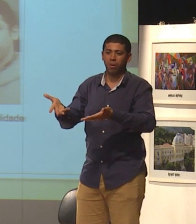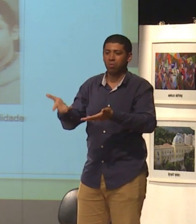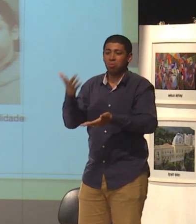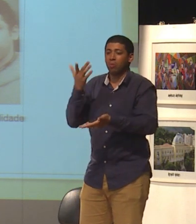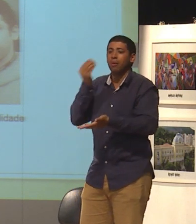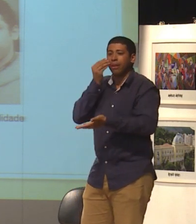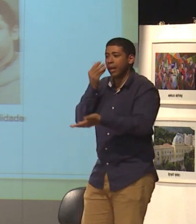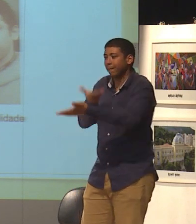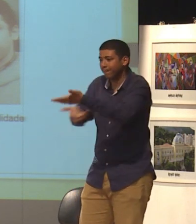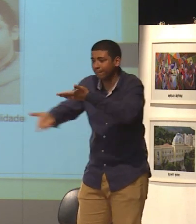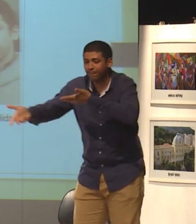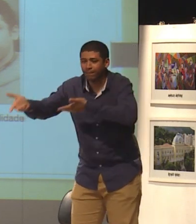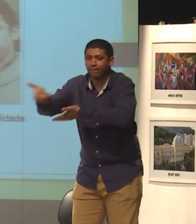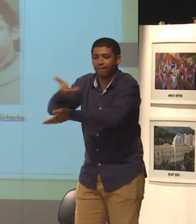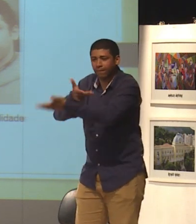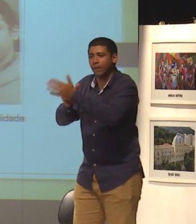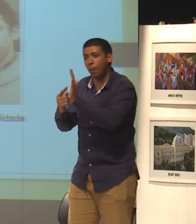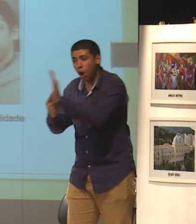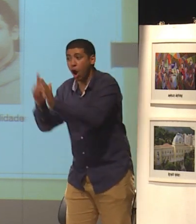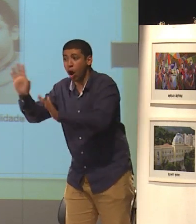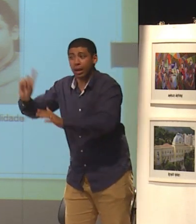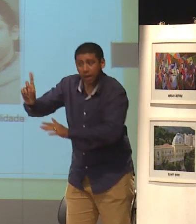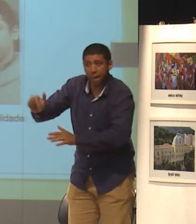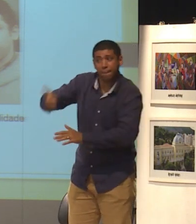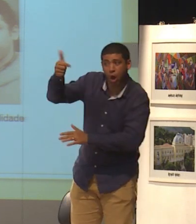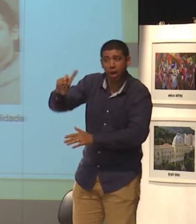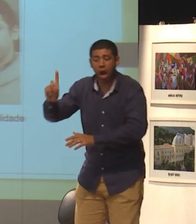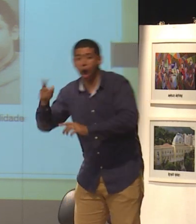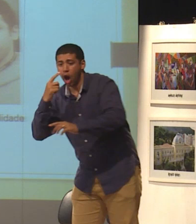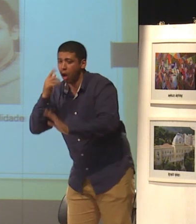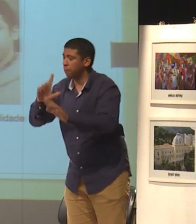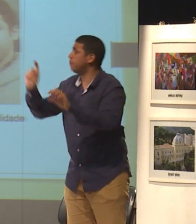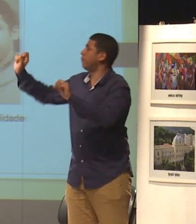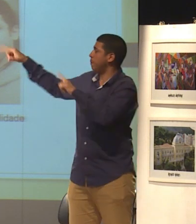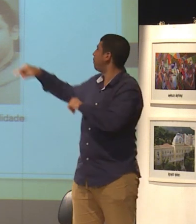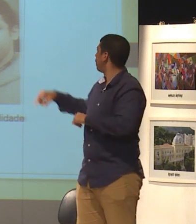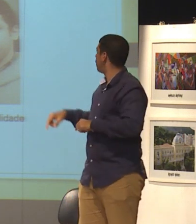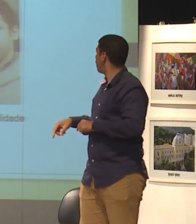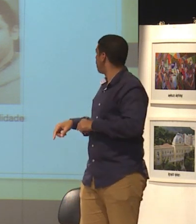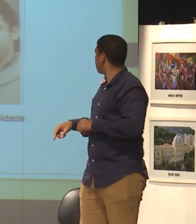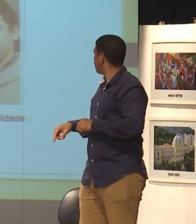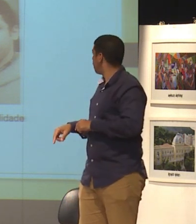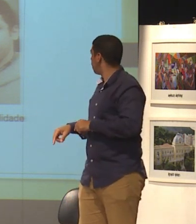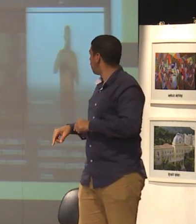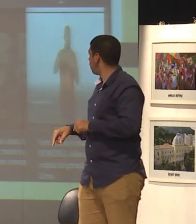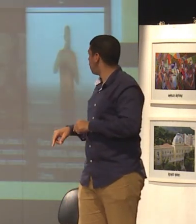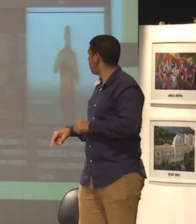fácil, porque as pessoas não sabiam Libras, né? Então, ficava tentando, assim, ver como seria melhor. Não, assim sim, aí vou mostrar